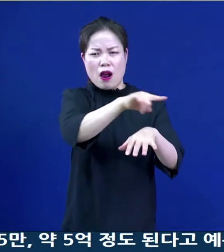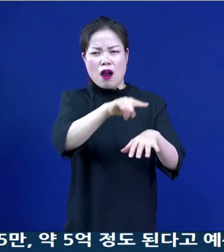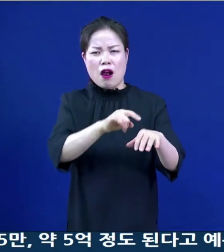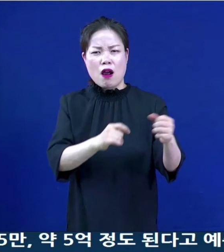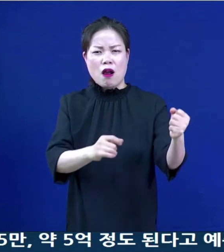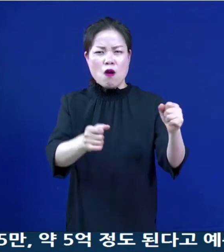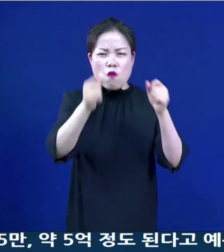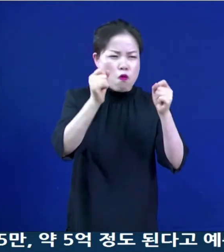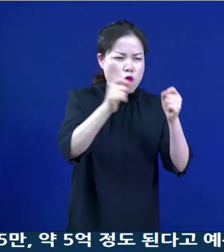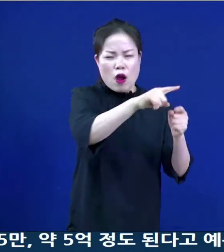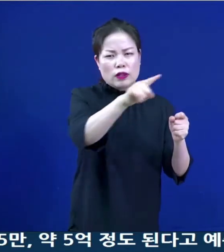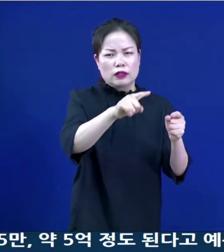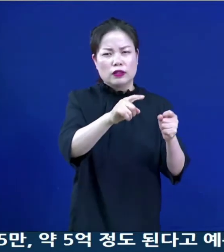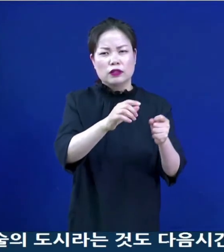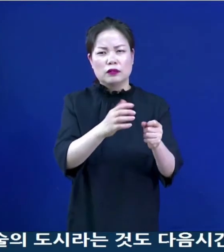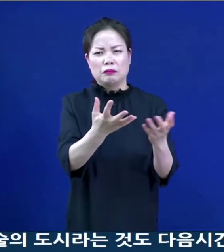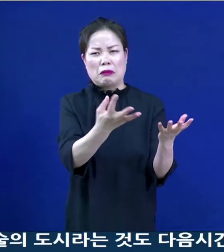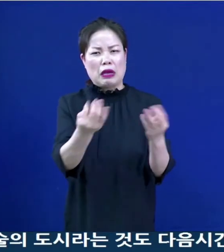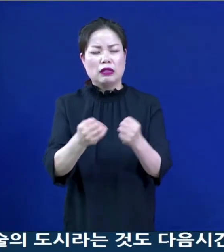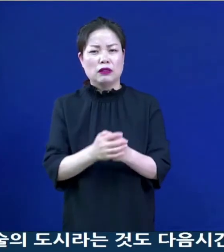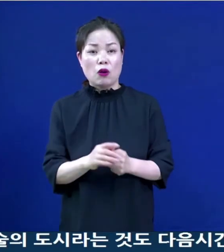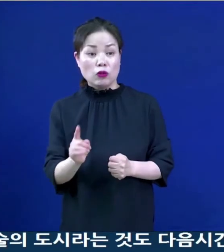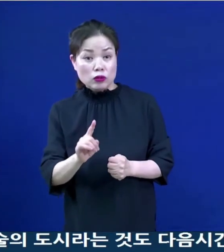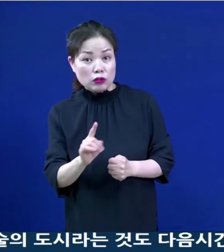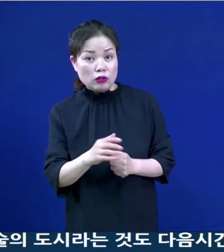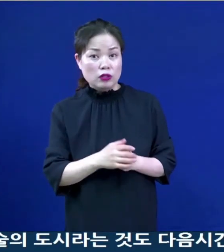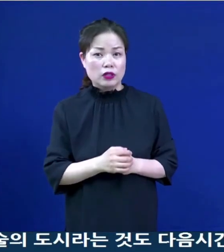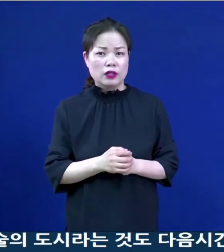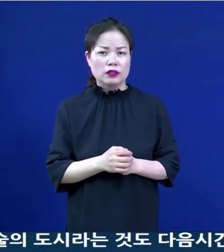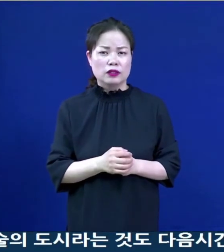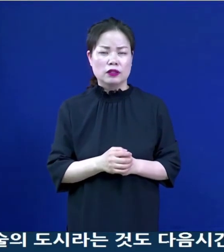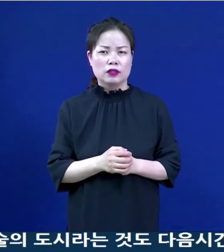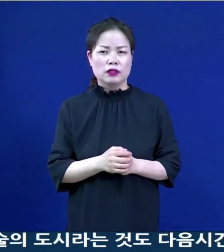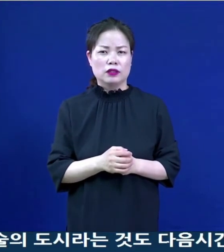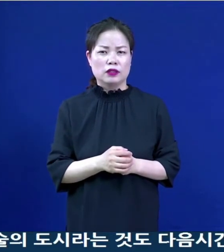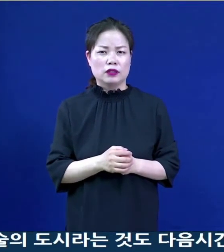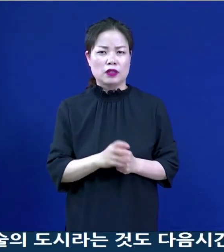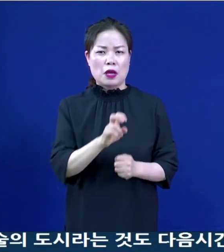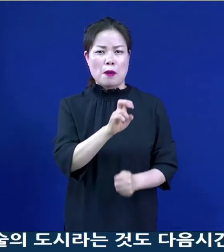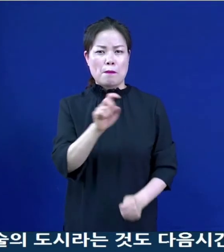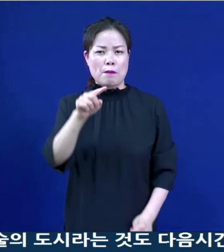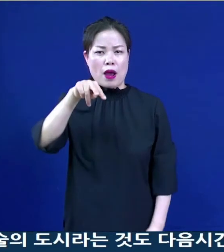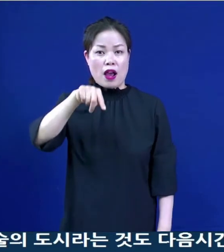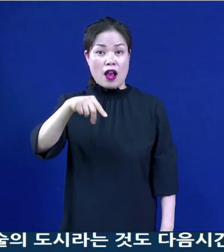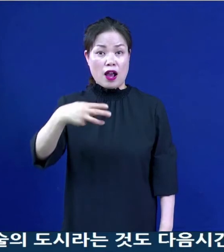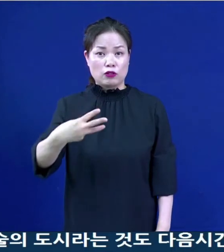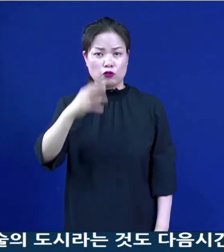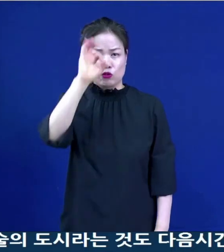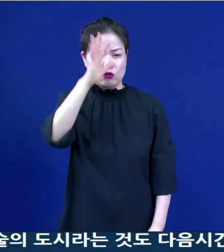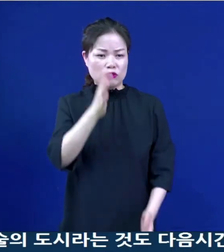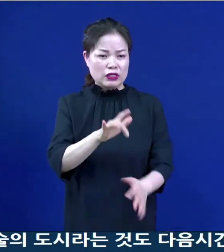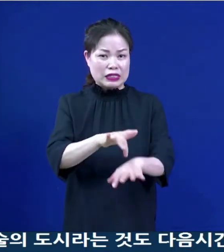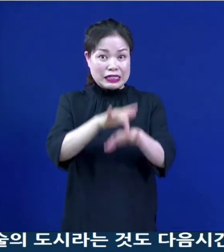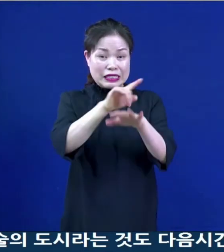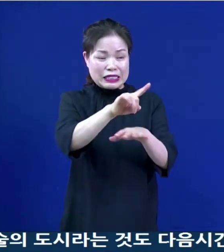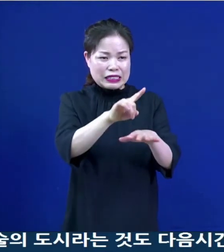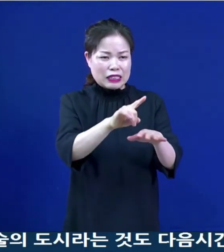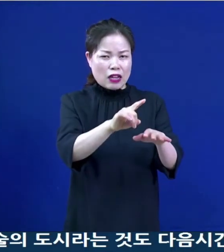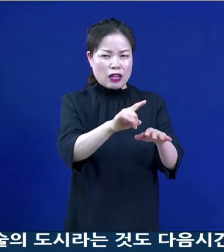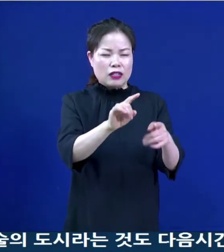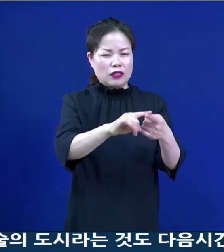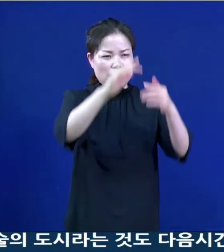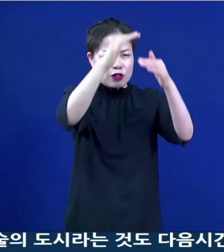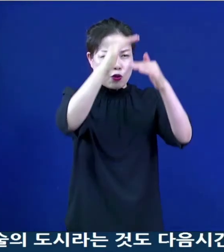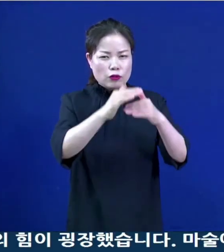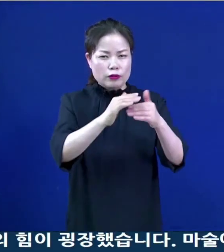사람 중에서도 또 어느 한편으론 마술에 자기 자신을 의존하고 있는 모습들이 여기 엿보였다,